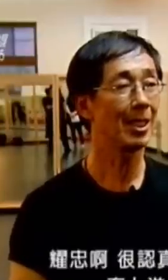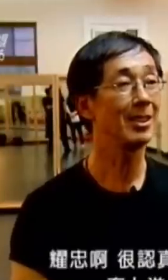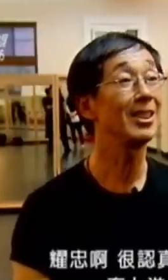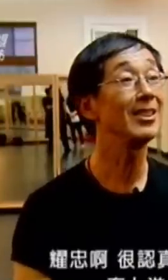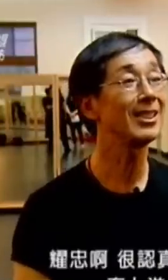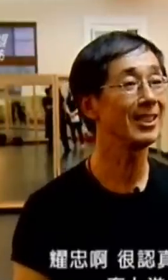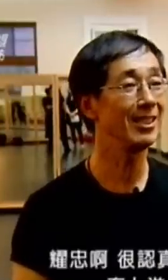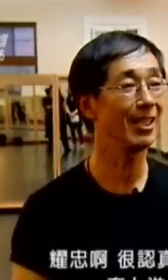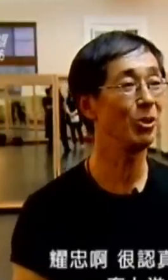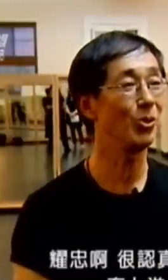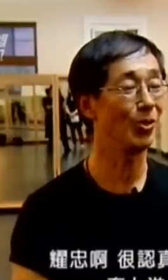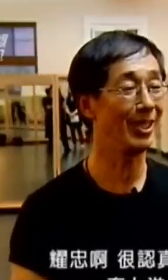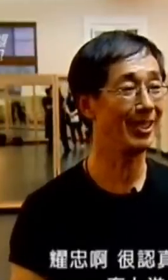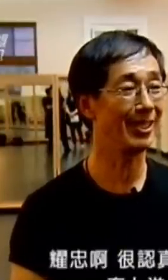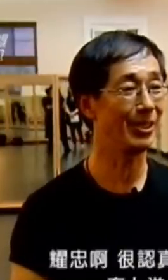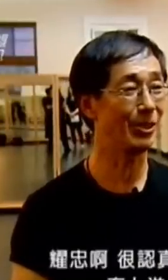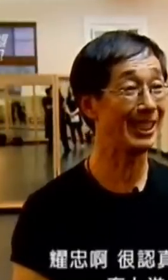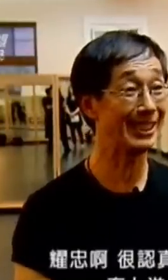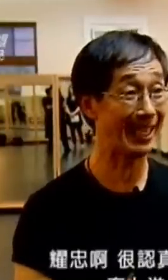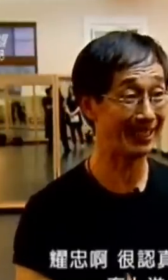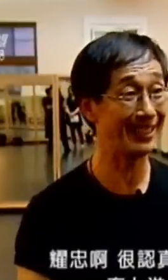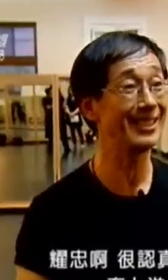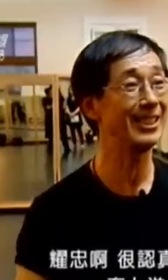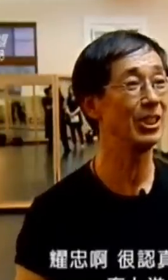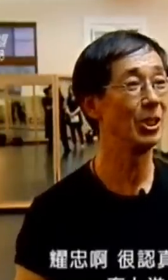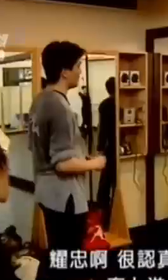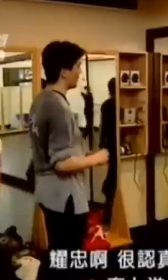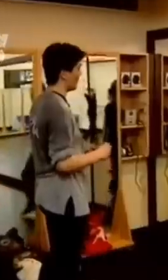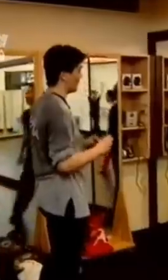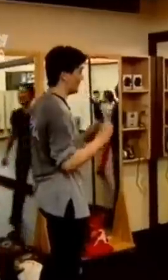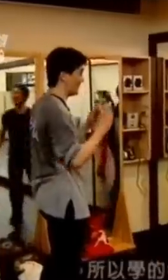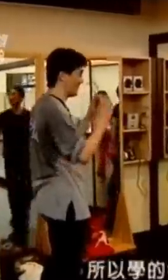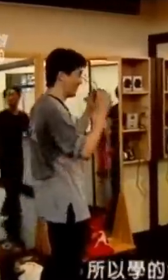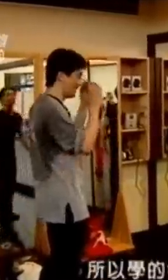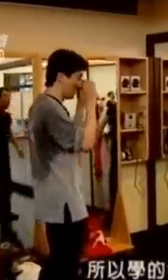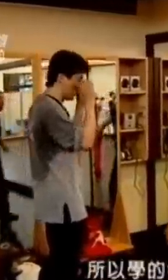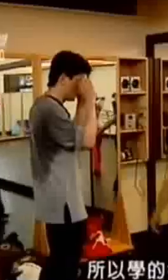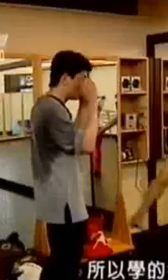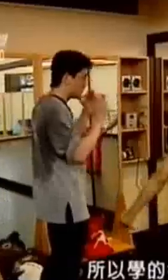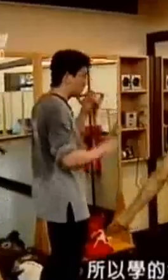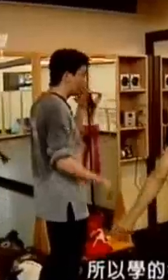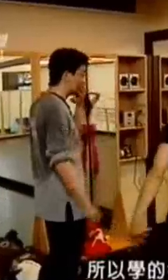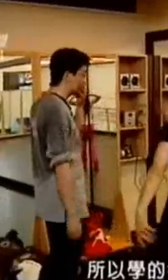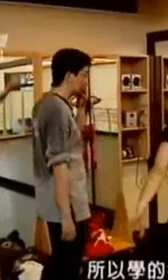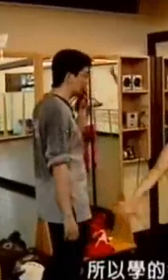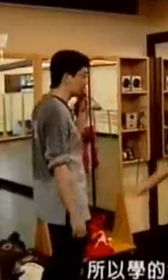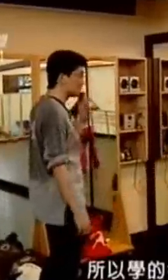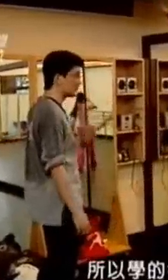很认真，很努力，有那上进心，所以学得很